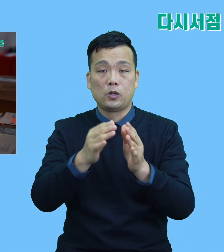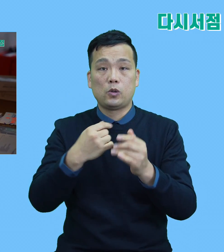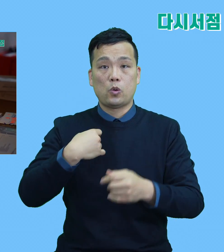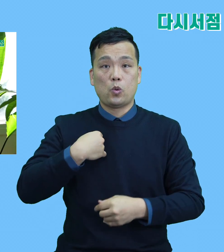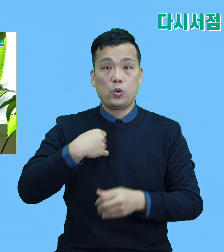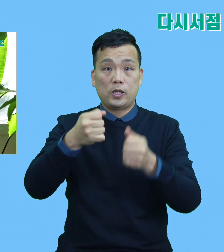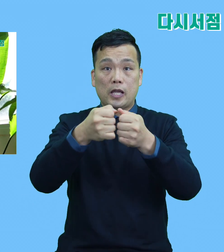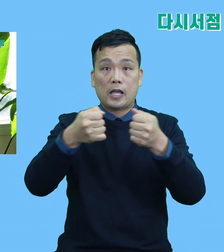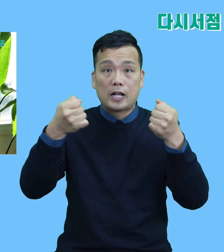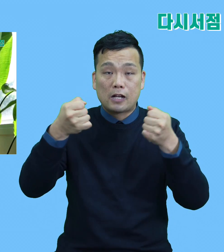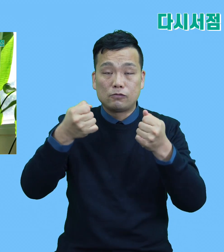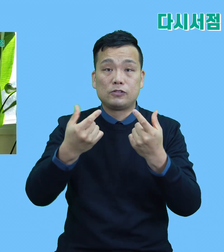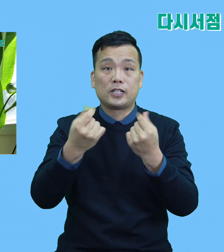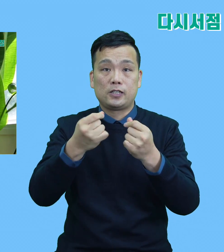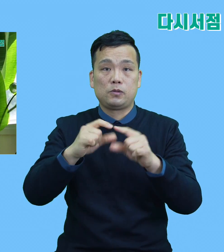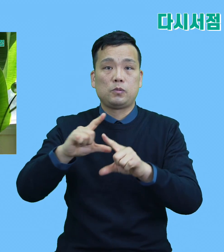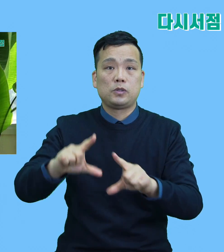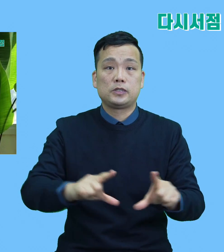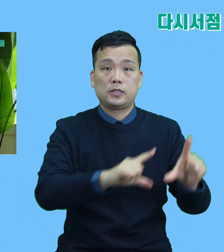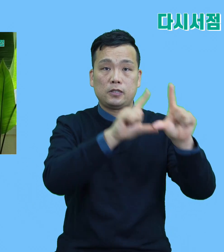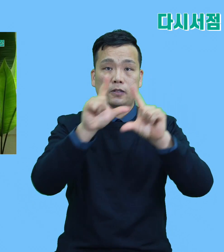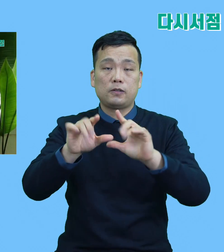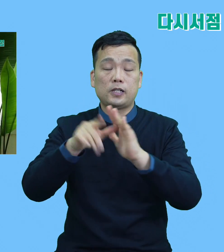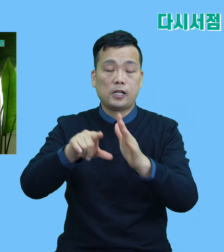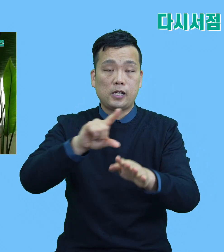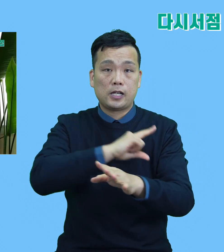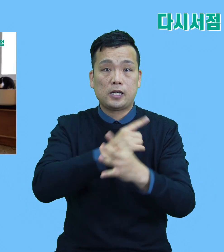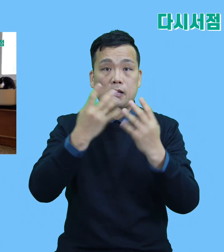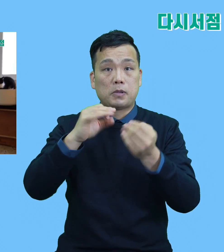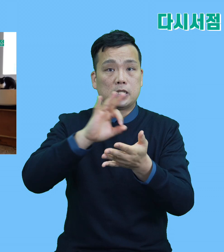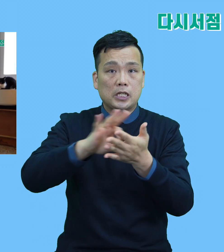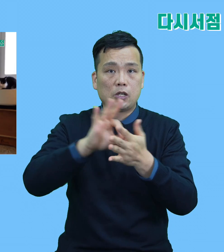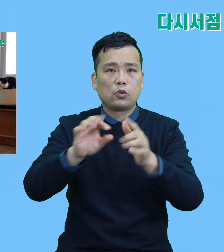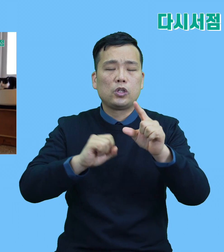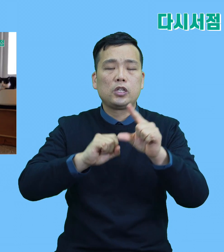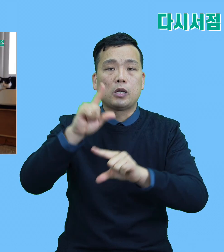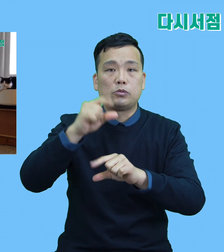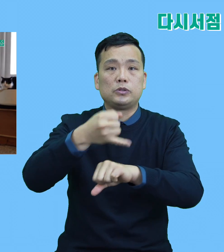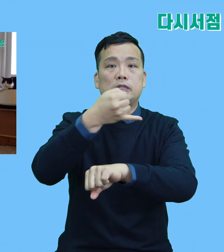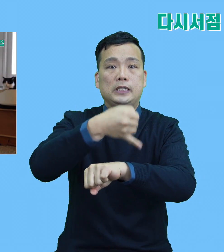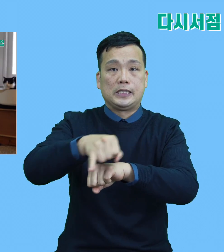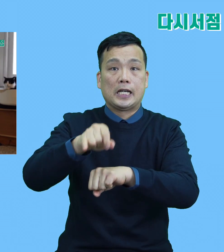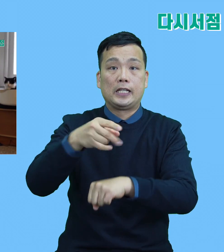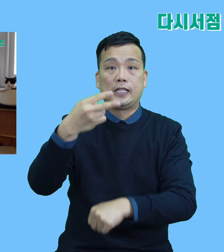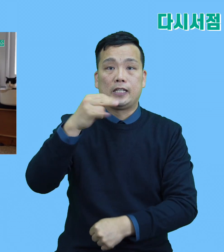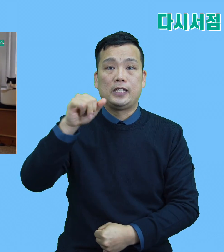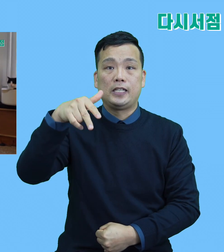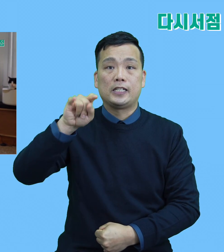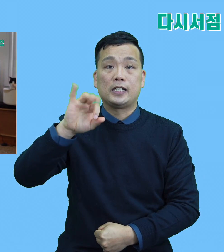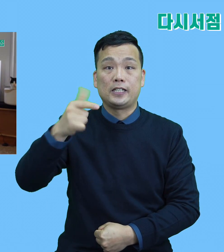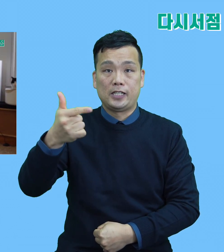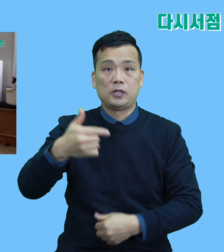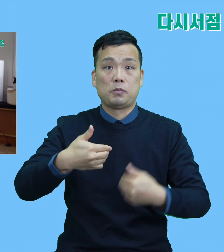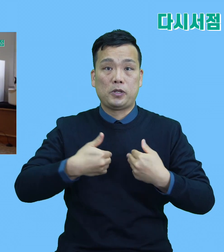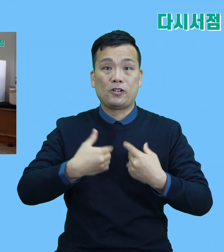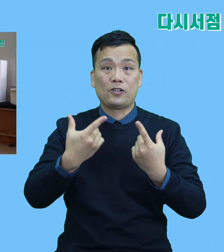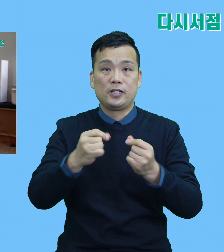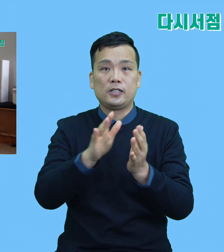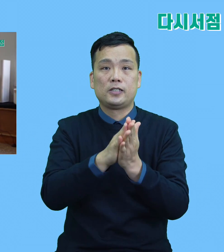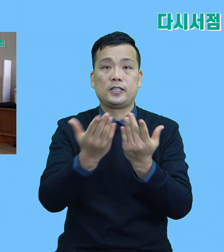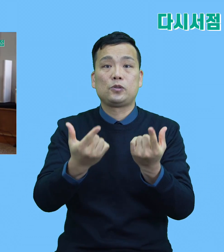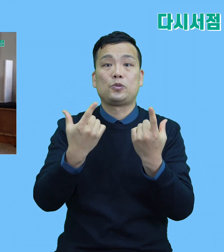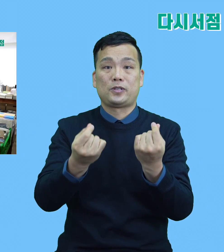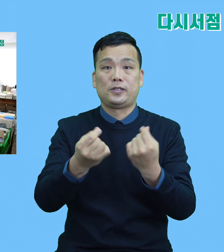등 우리가 일상에서 쓰고 보는 모든 게 디자인을 필요로 하듯 책 역시도 디자인이